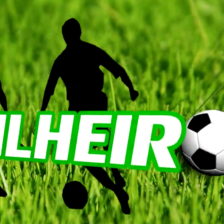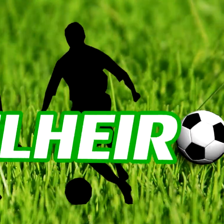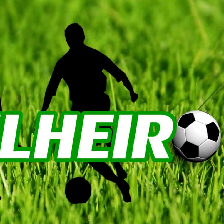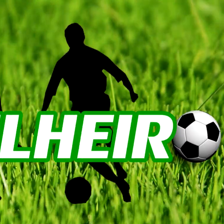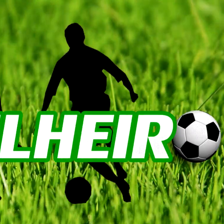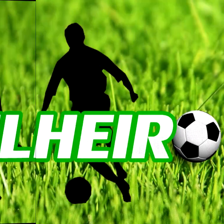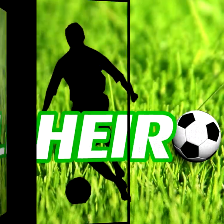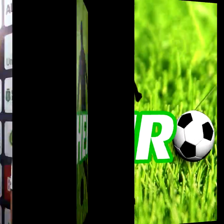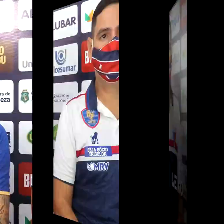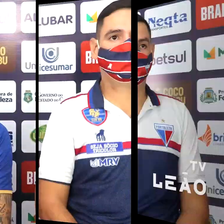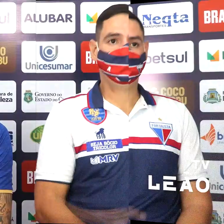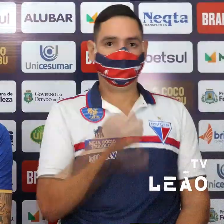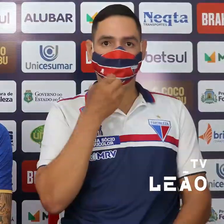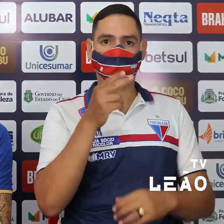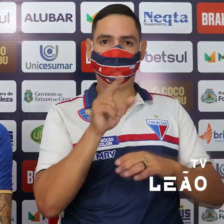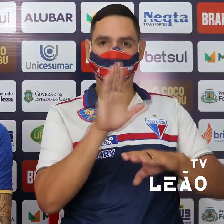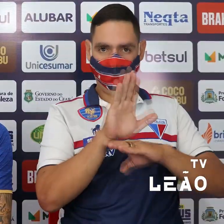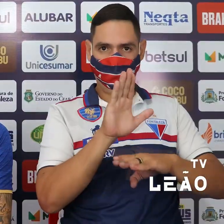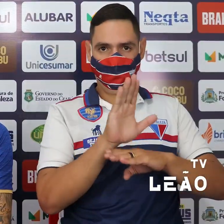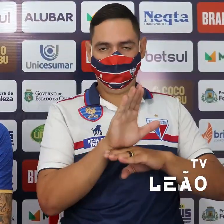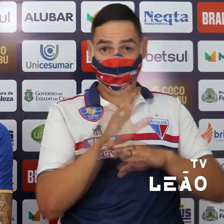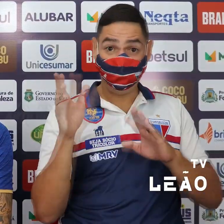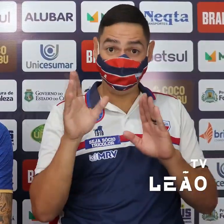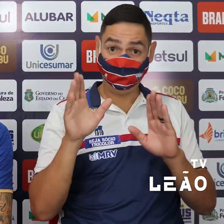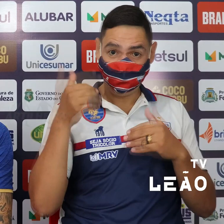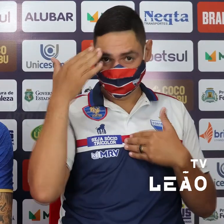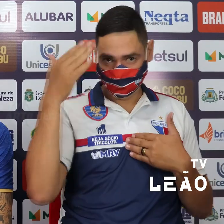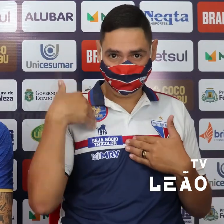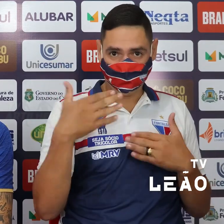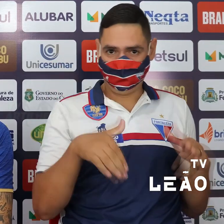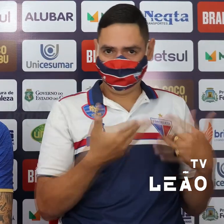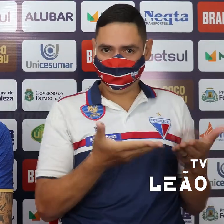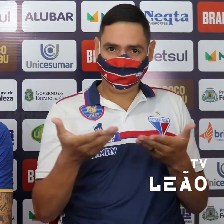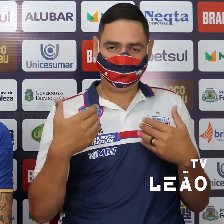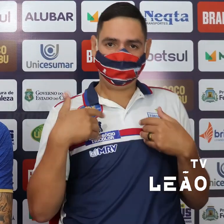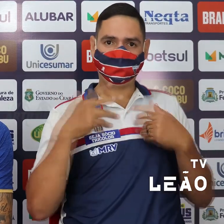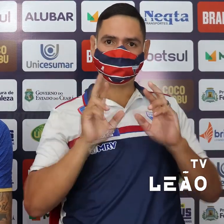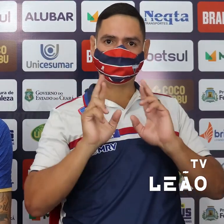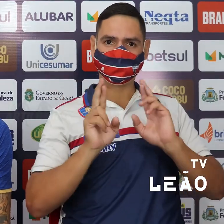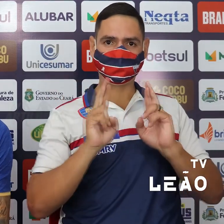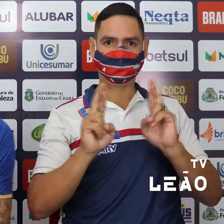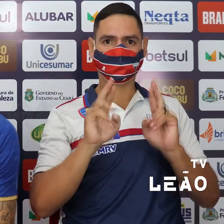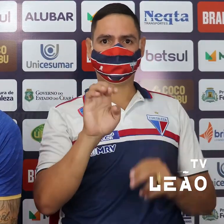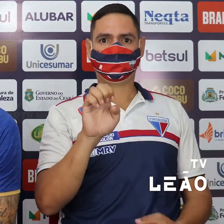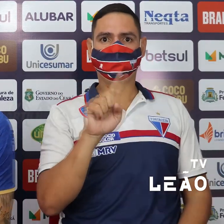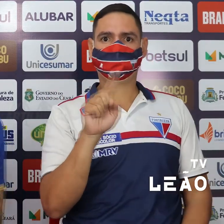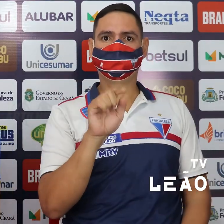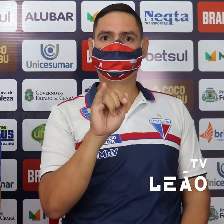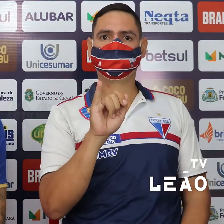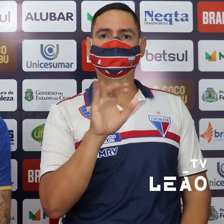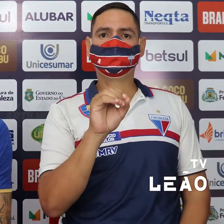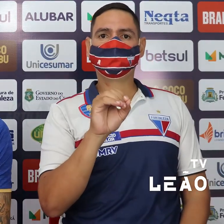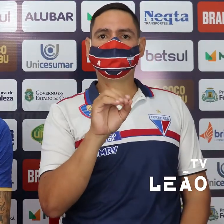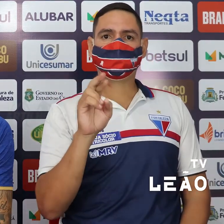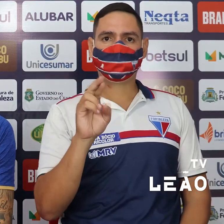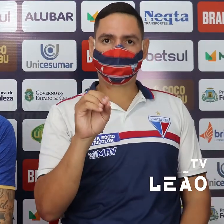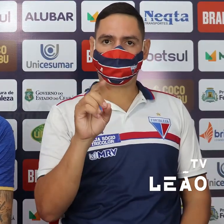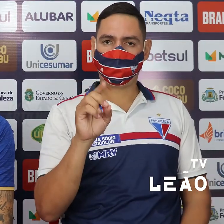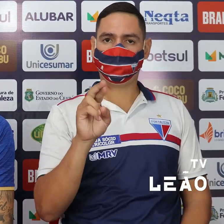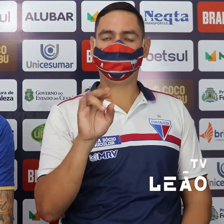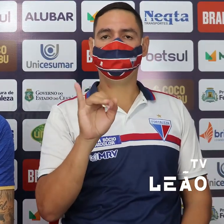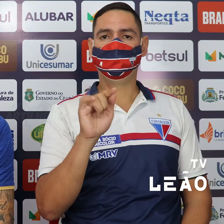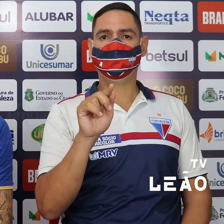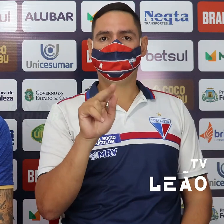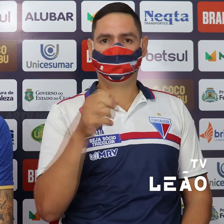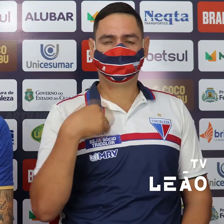TV Artilheiro. Boa tarde, Spin. Obrigado pela coletiva. A gente começa com uma pergunta do Ezio Rodrigues, da Rádio Pitaguari AM. Passado